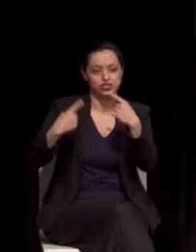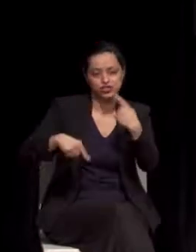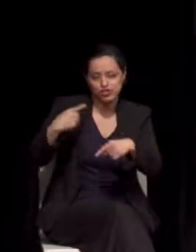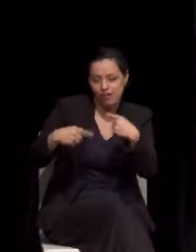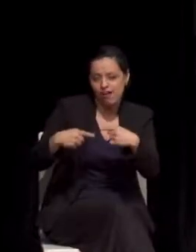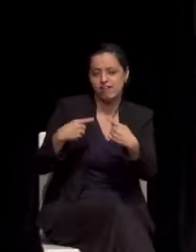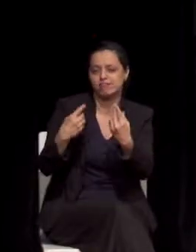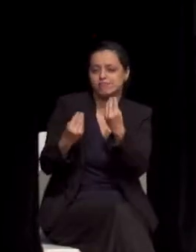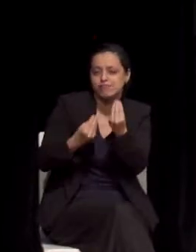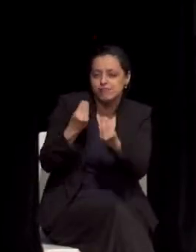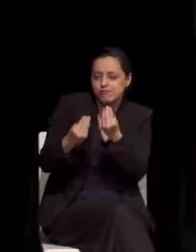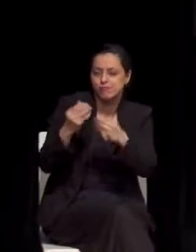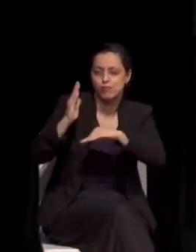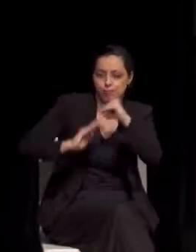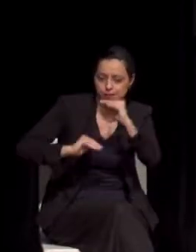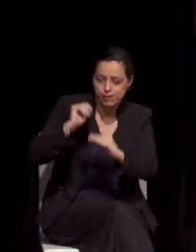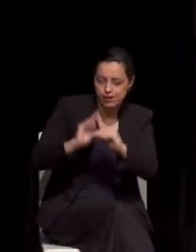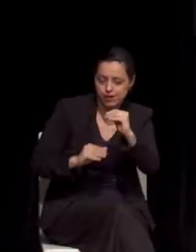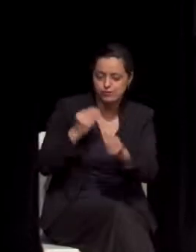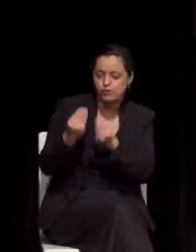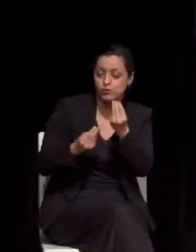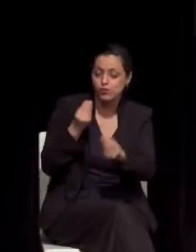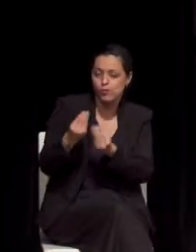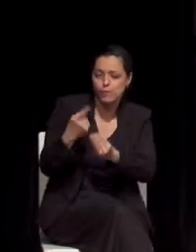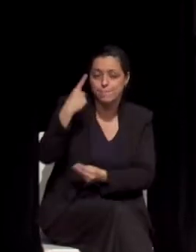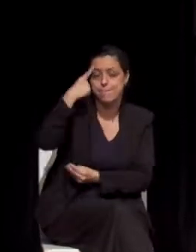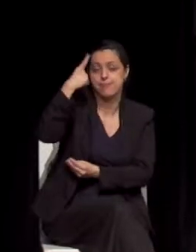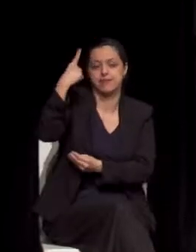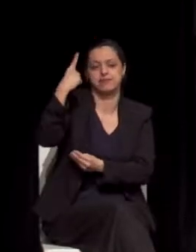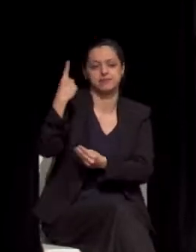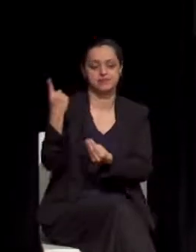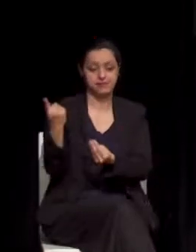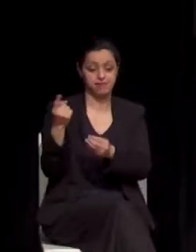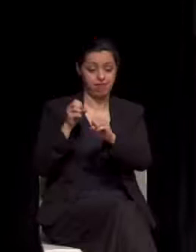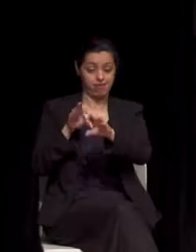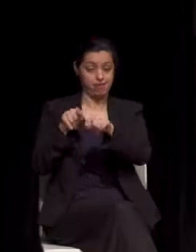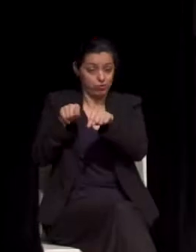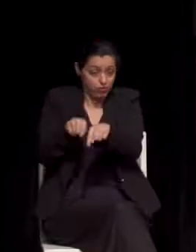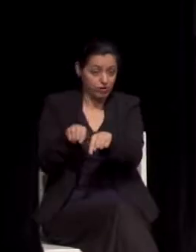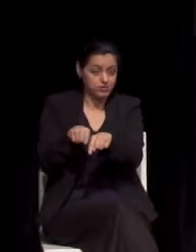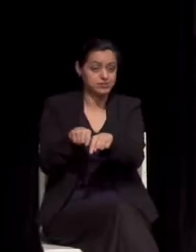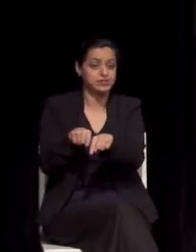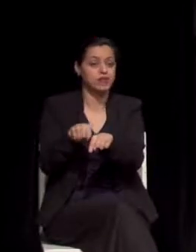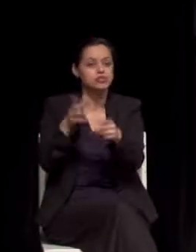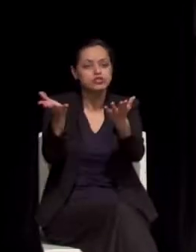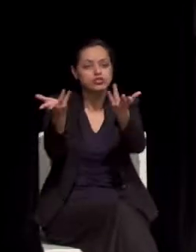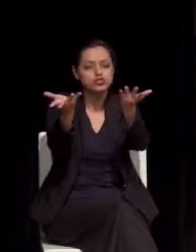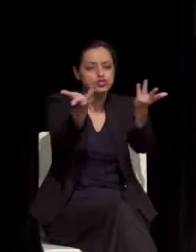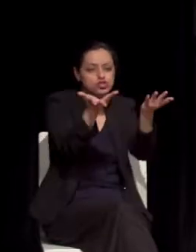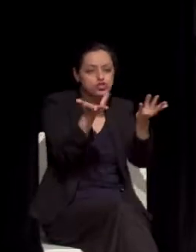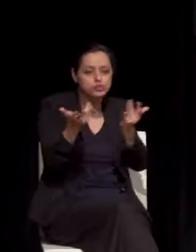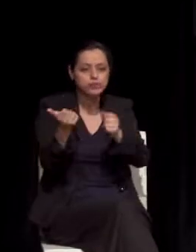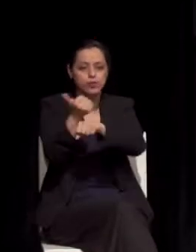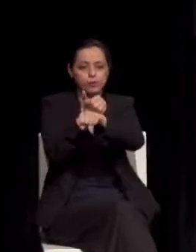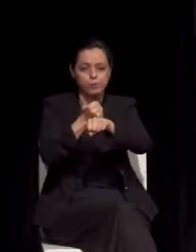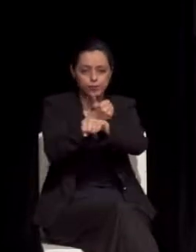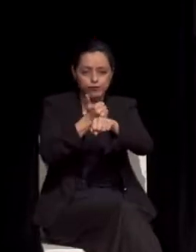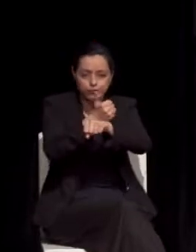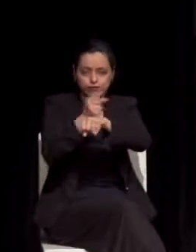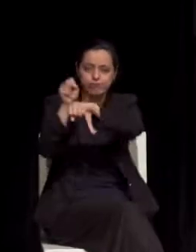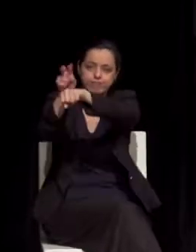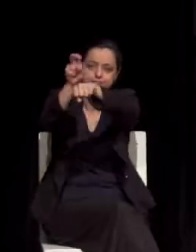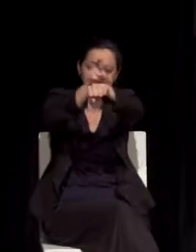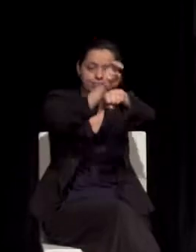a educação, de construir a educação com profissionais que estão na rede pública, que estão